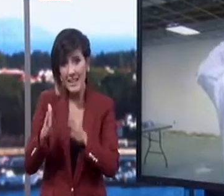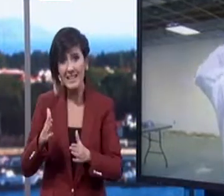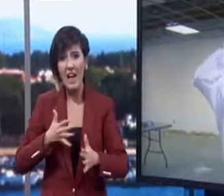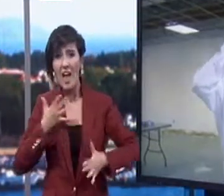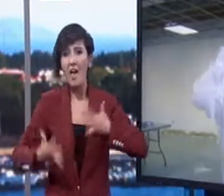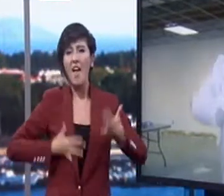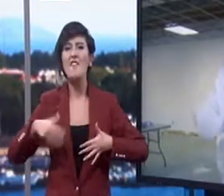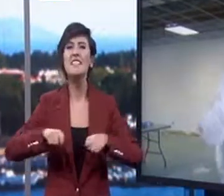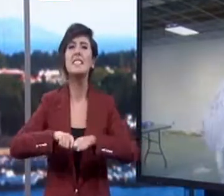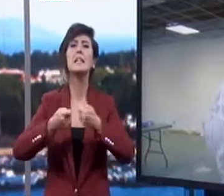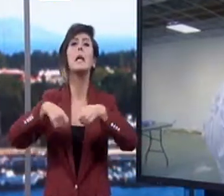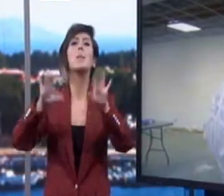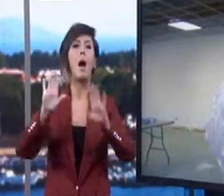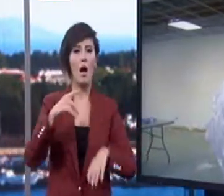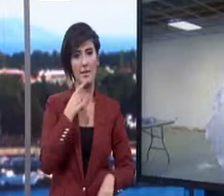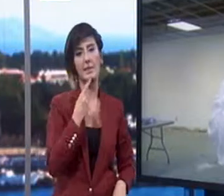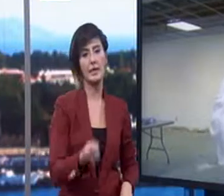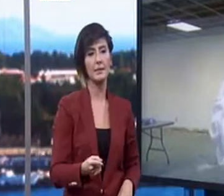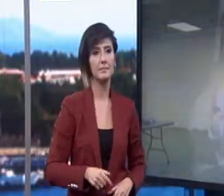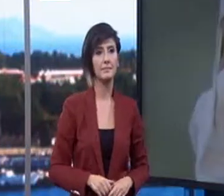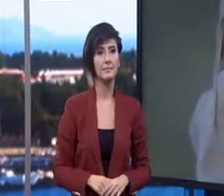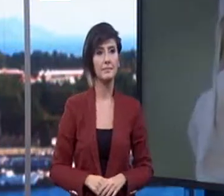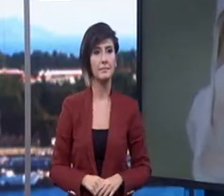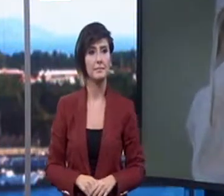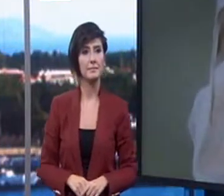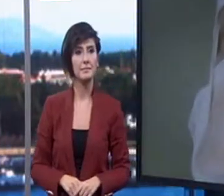yönelik heveslerini kırmaması gerektiğini söyledi.